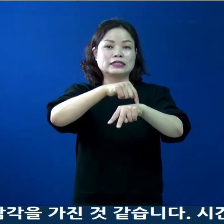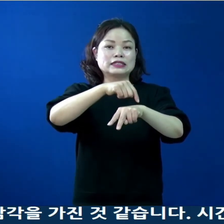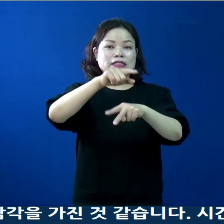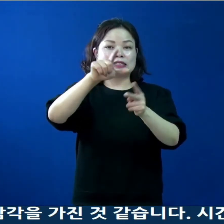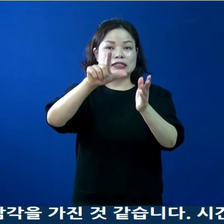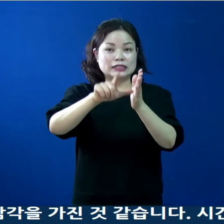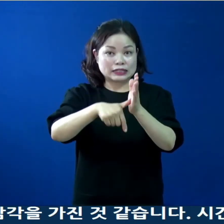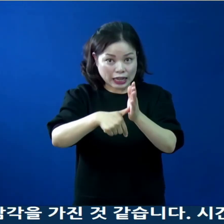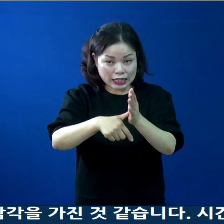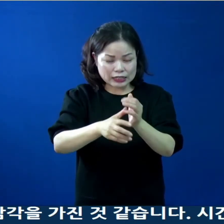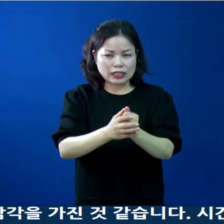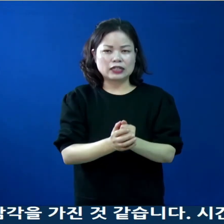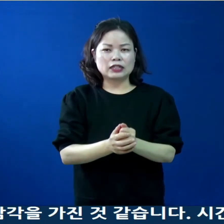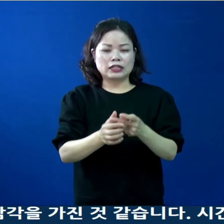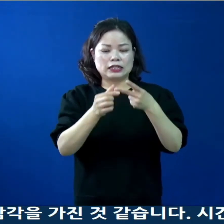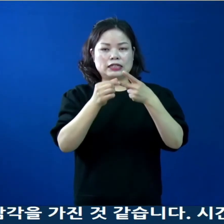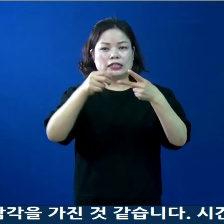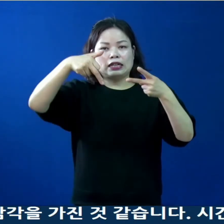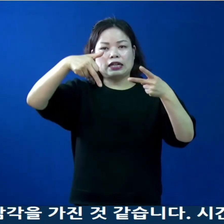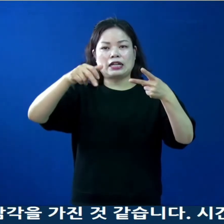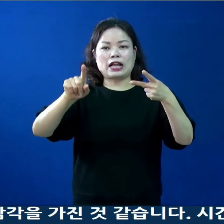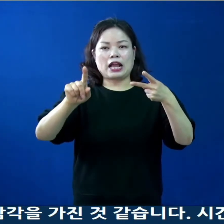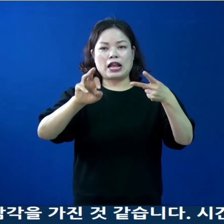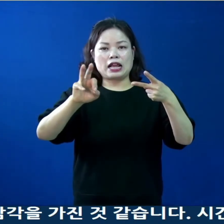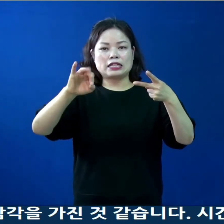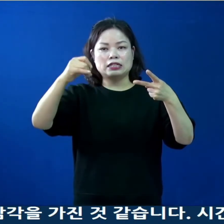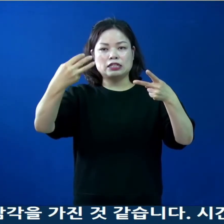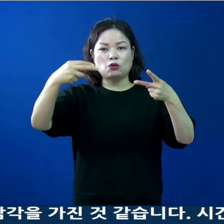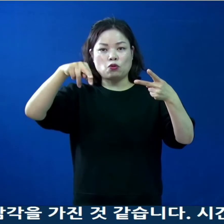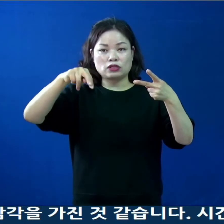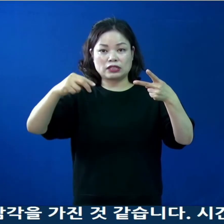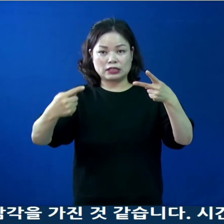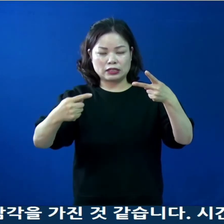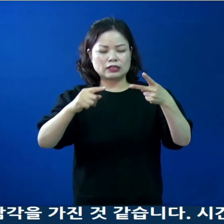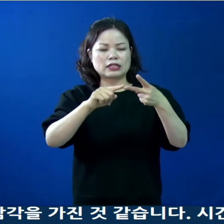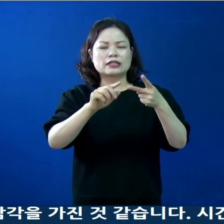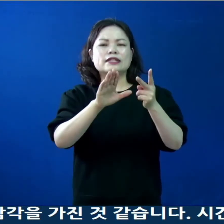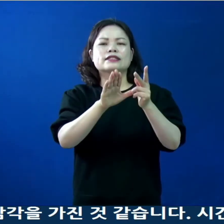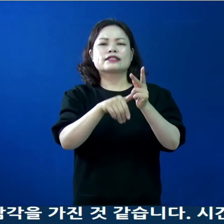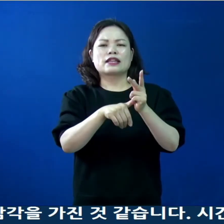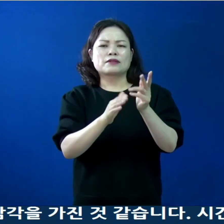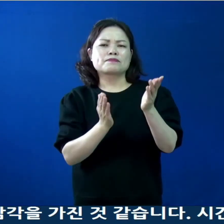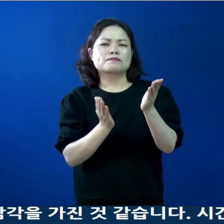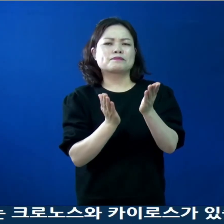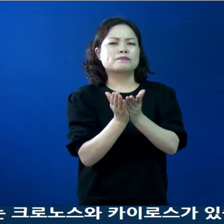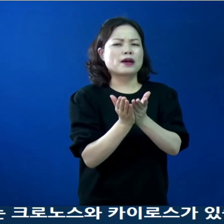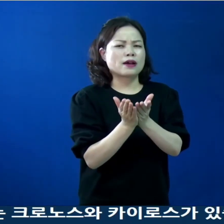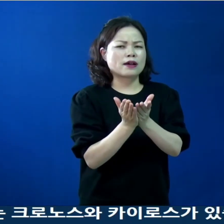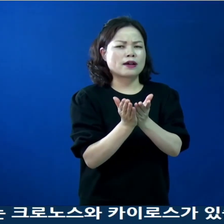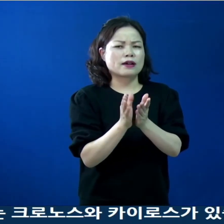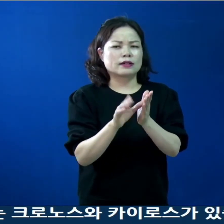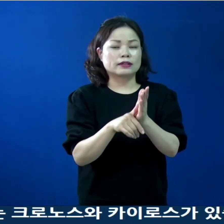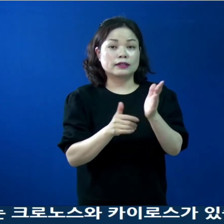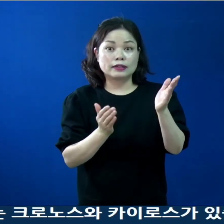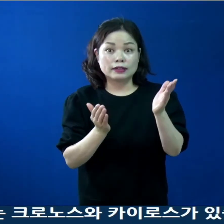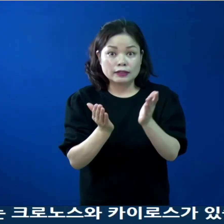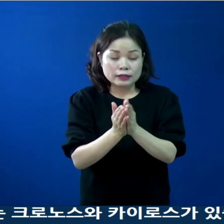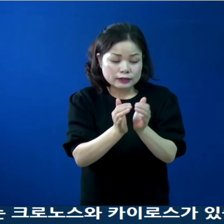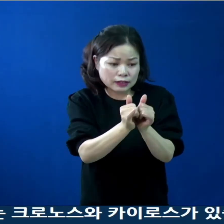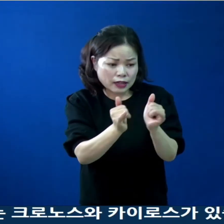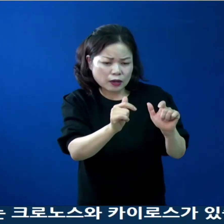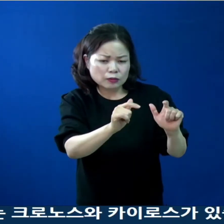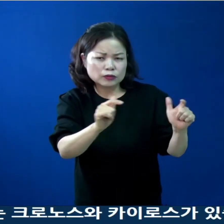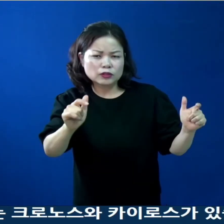것입니다. 반면에 카이로스의 시간은 때가 되었다, 타이밍이 되었다라는 뜻입니다.